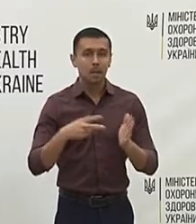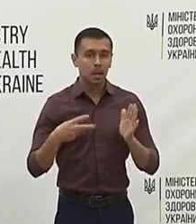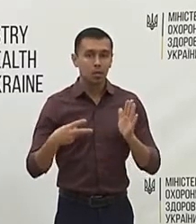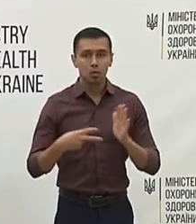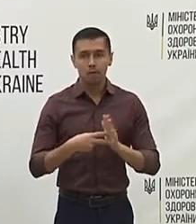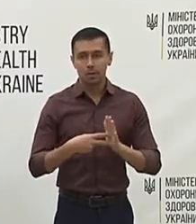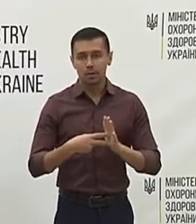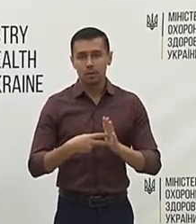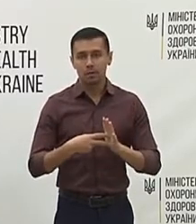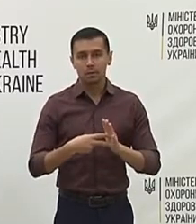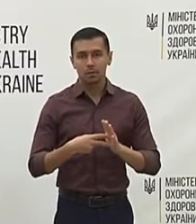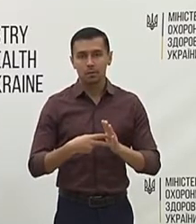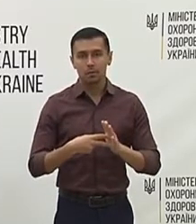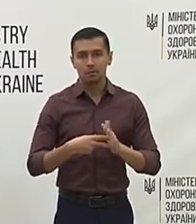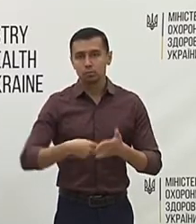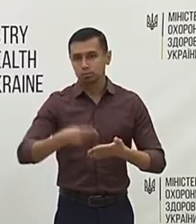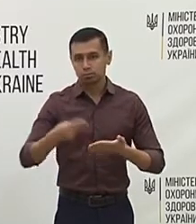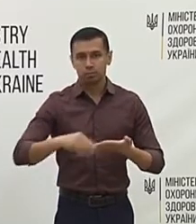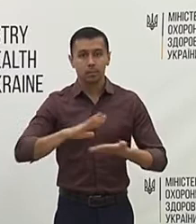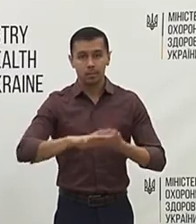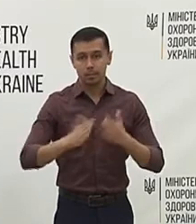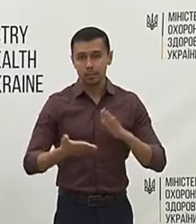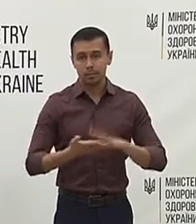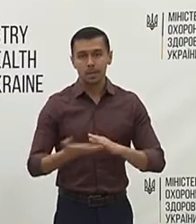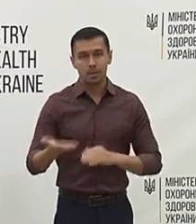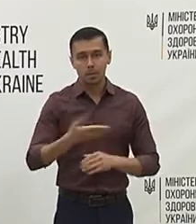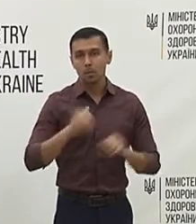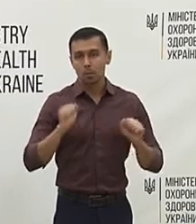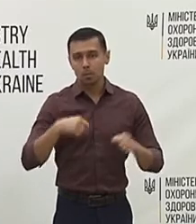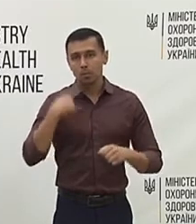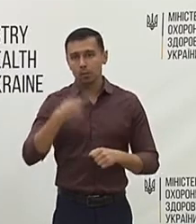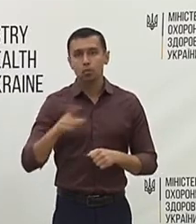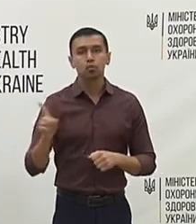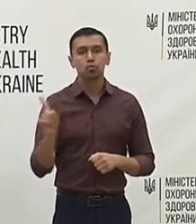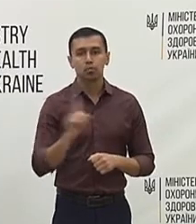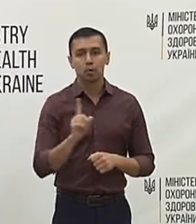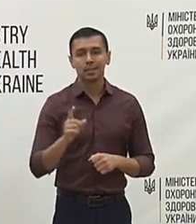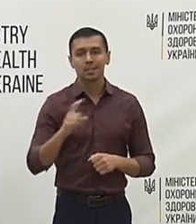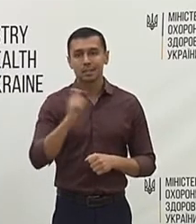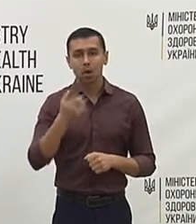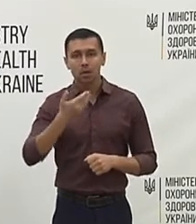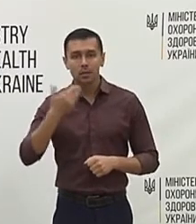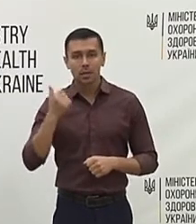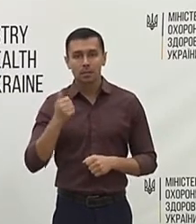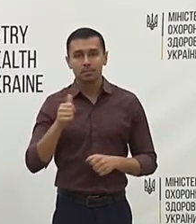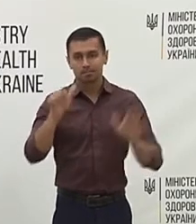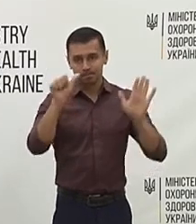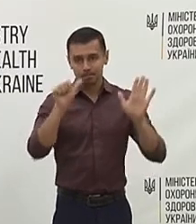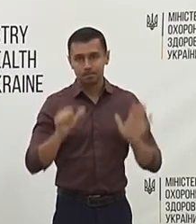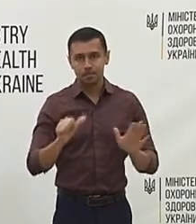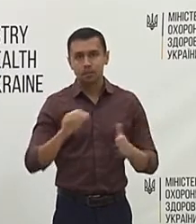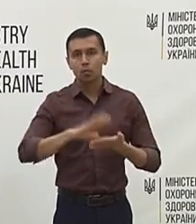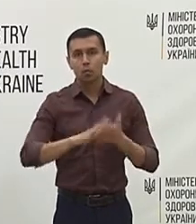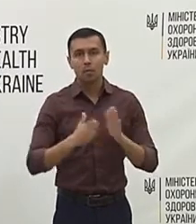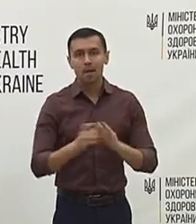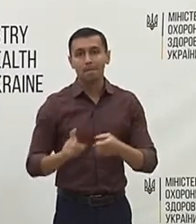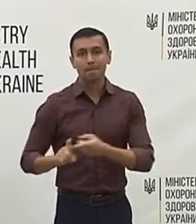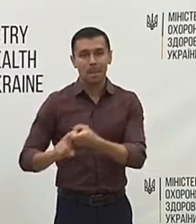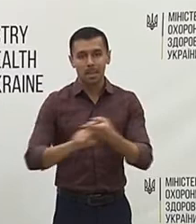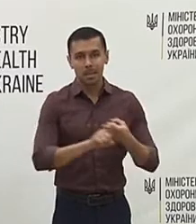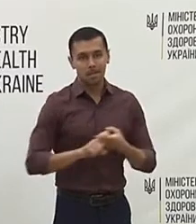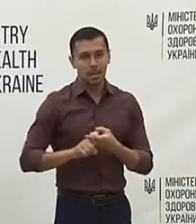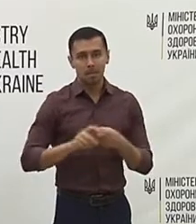заплановане укладання договору, ми можемо говорити, що за останні півроку в умовах